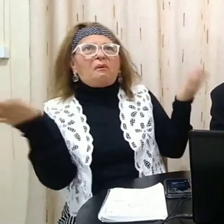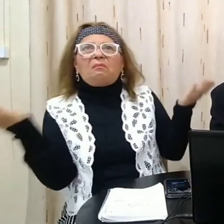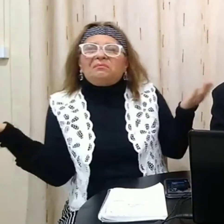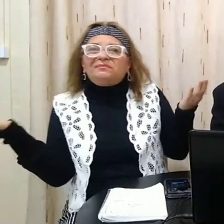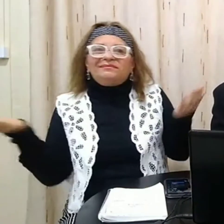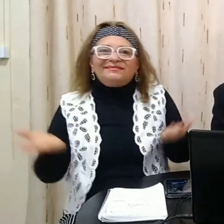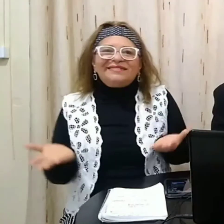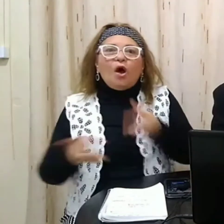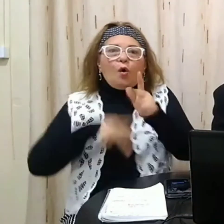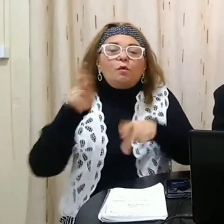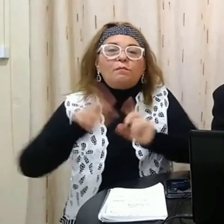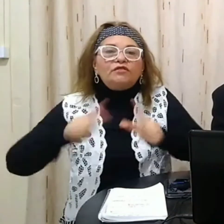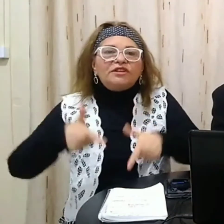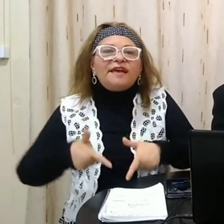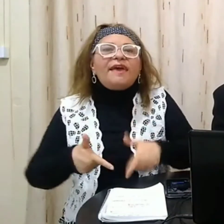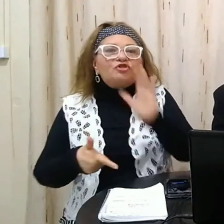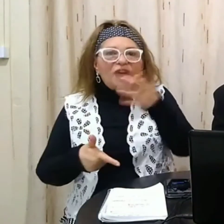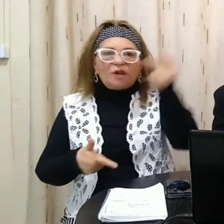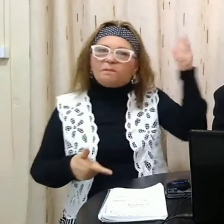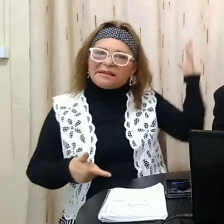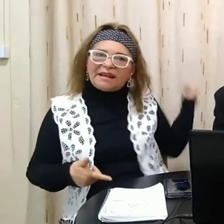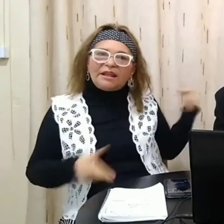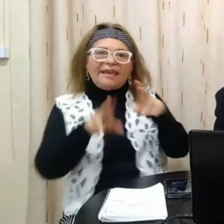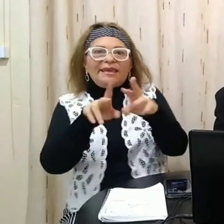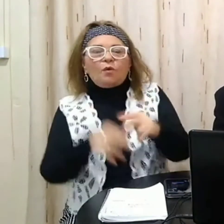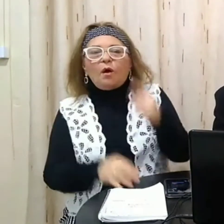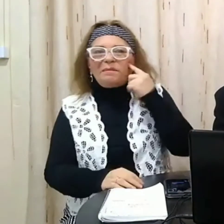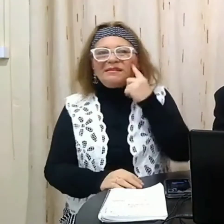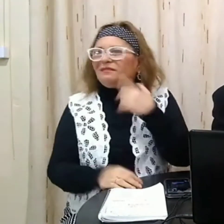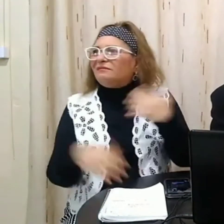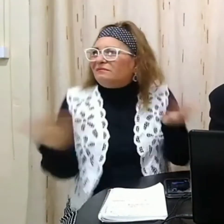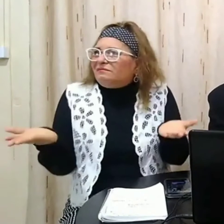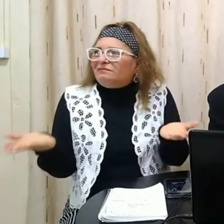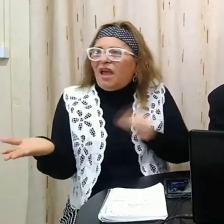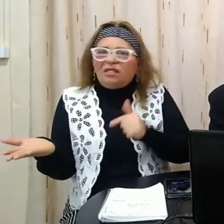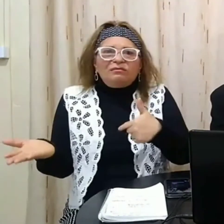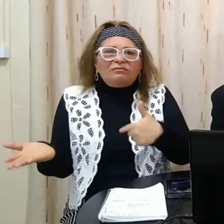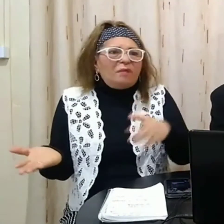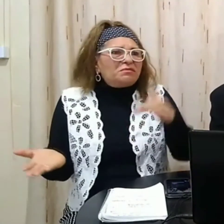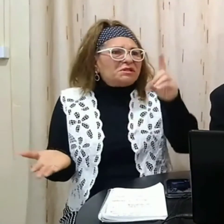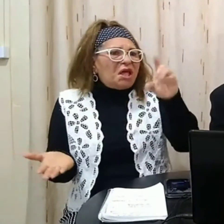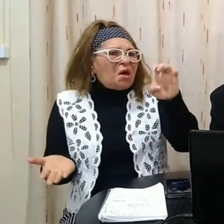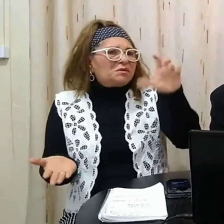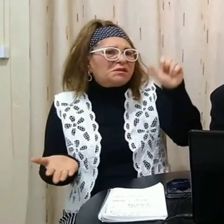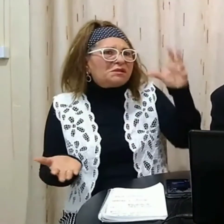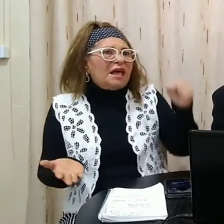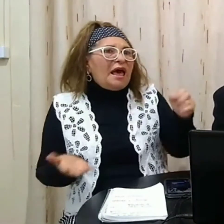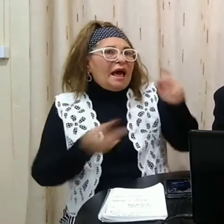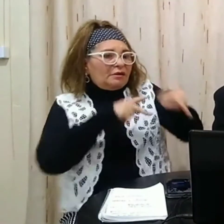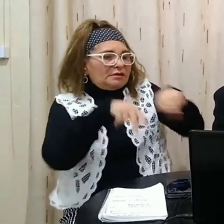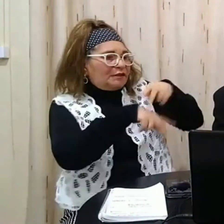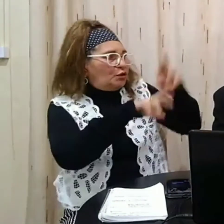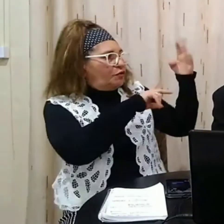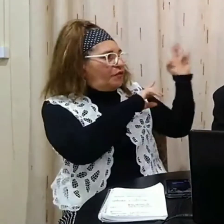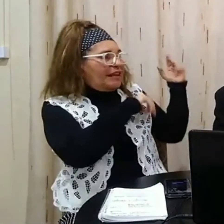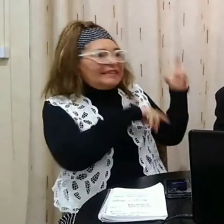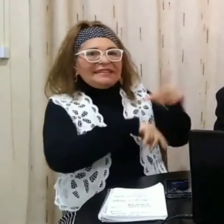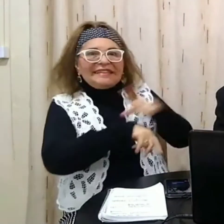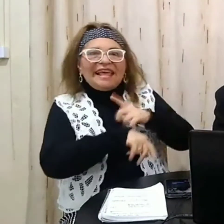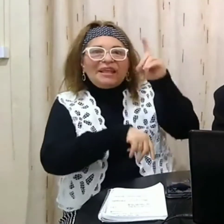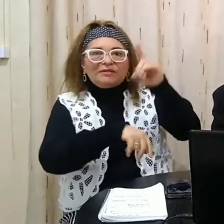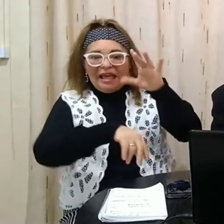estava com este pensamento já naqueles dias. Estava dizendo: nós não temos como as outras nações um Deus que a gente pode ver,